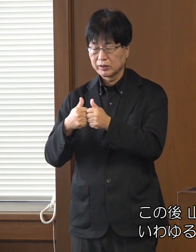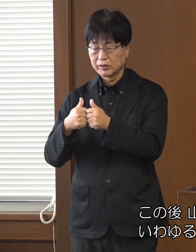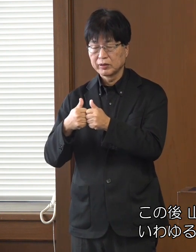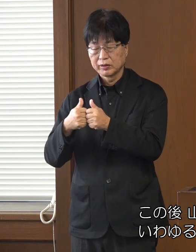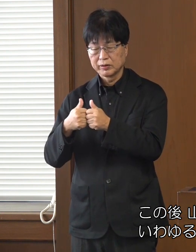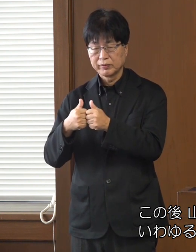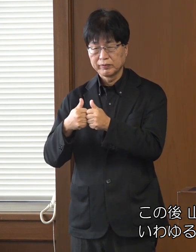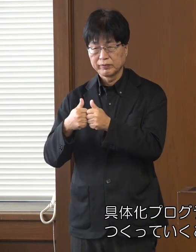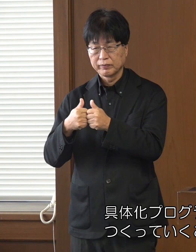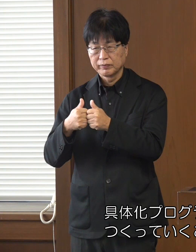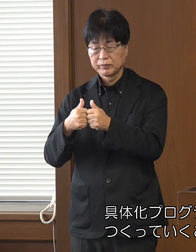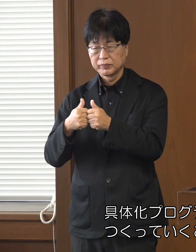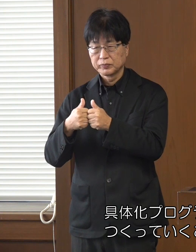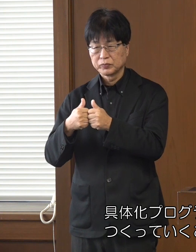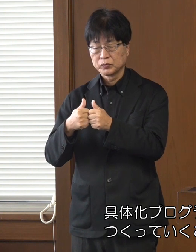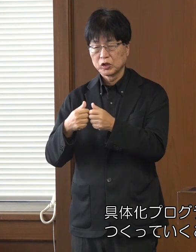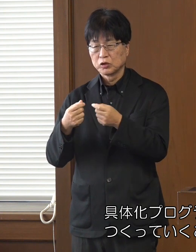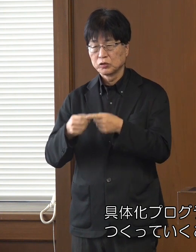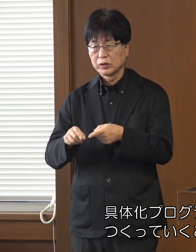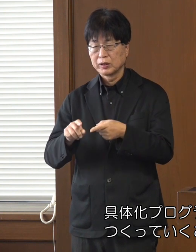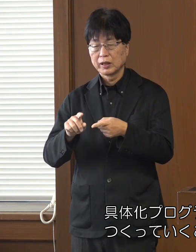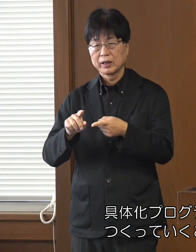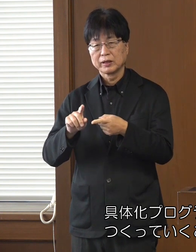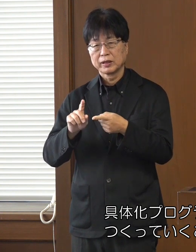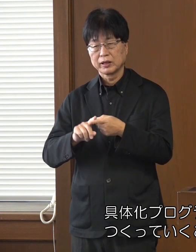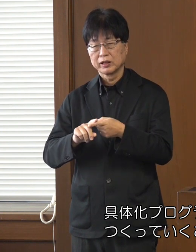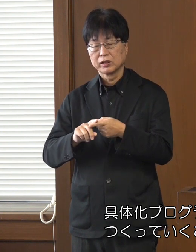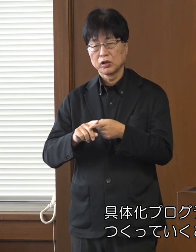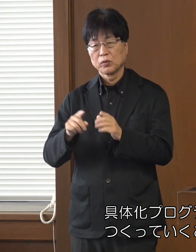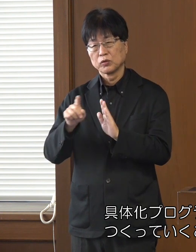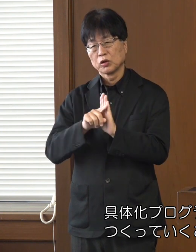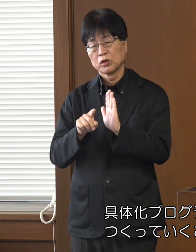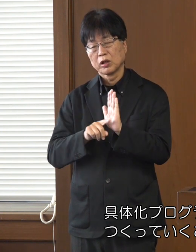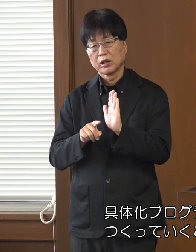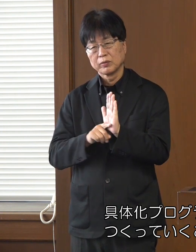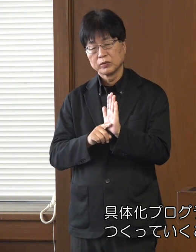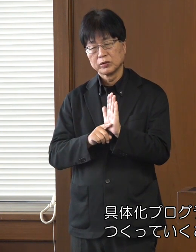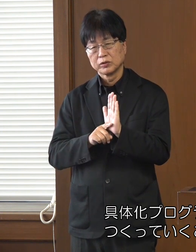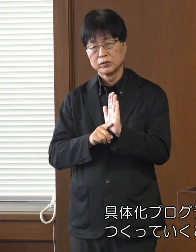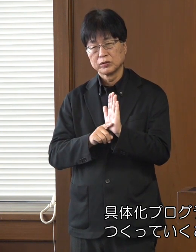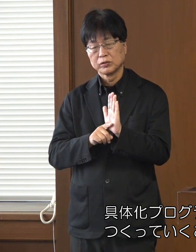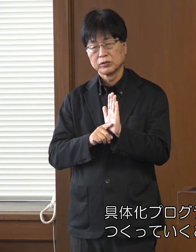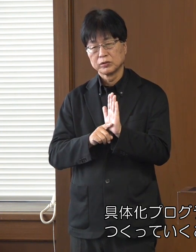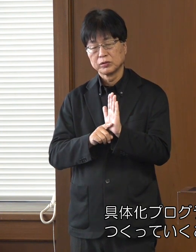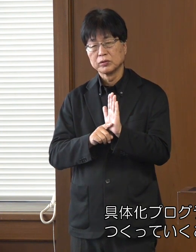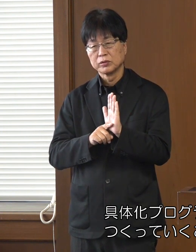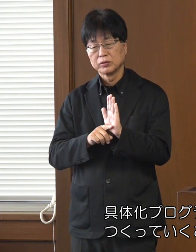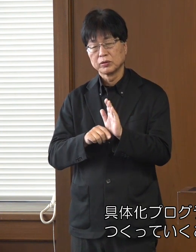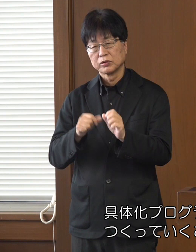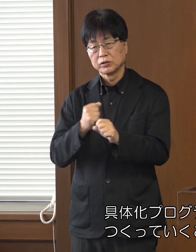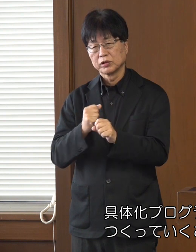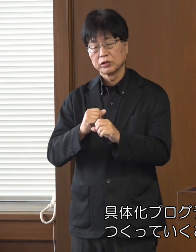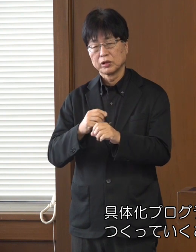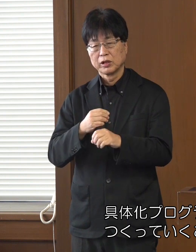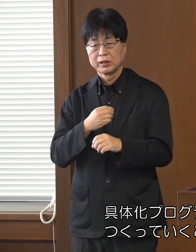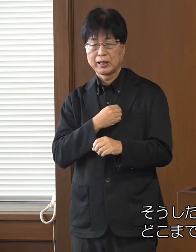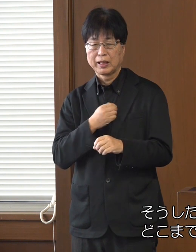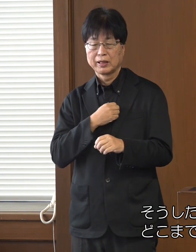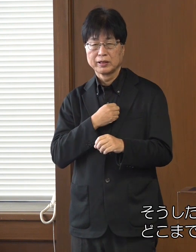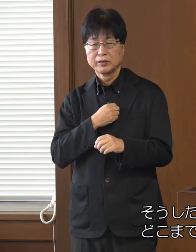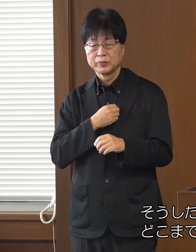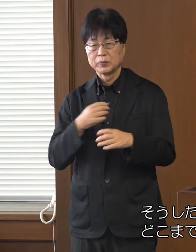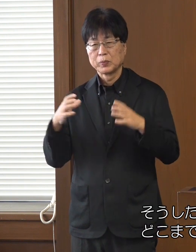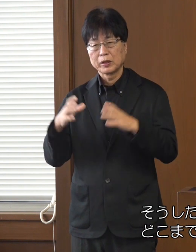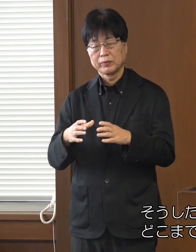する具体化プログラムを進めていくメンバーを作っていくことになると思います。まあ、そう